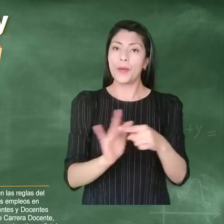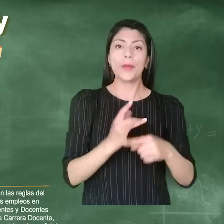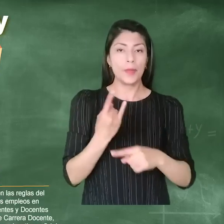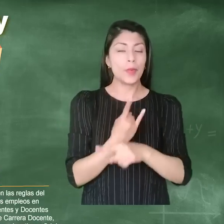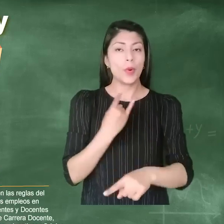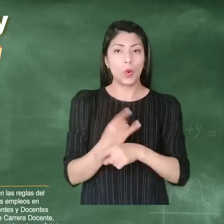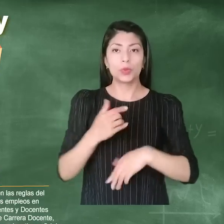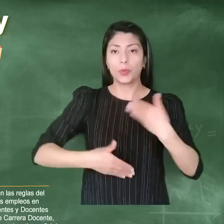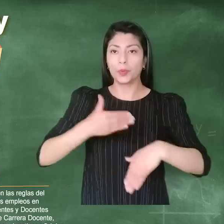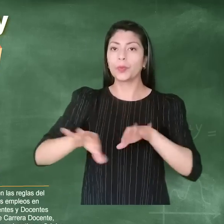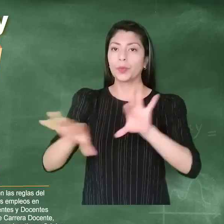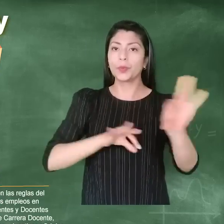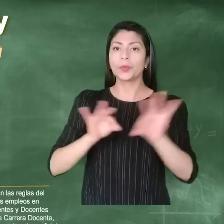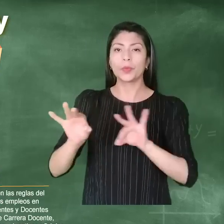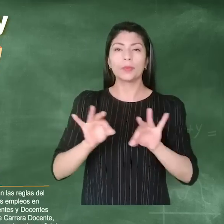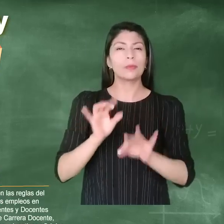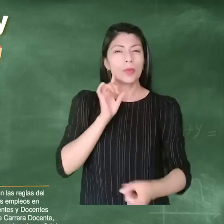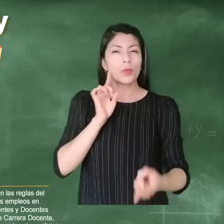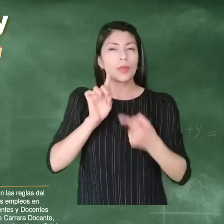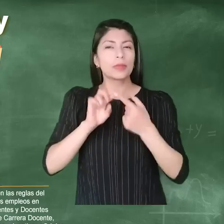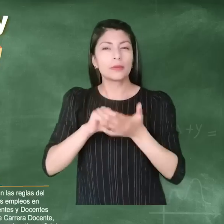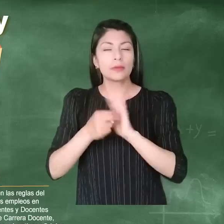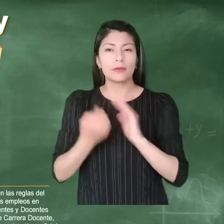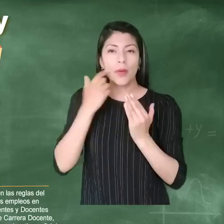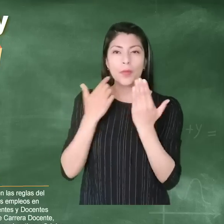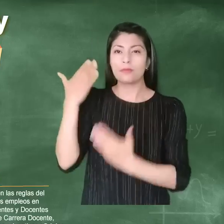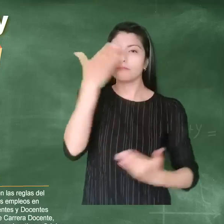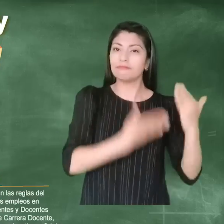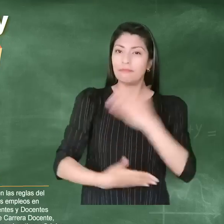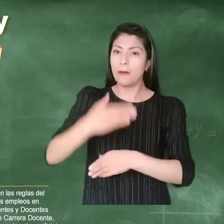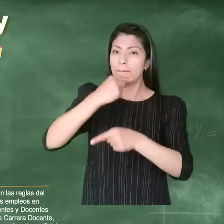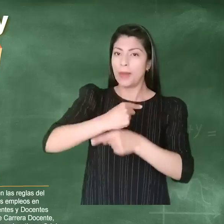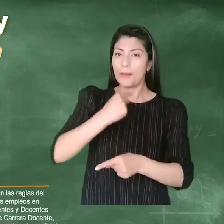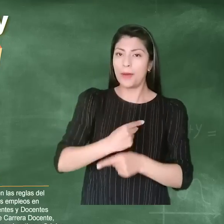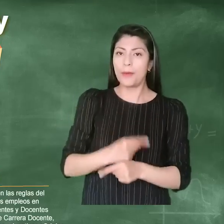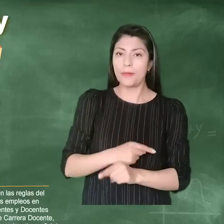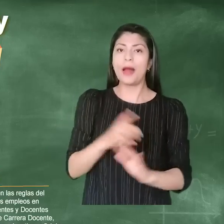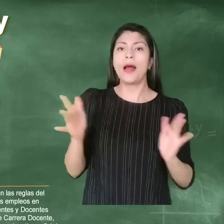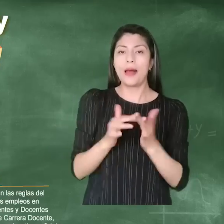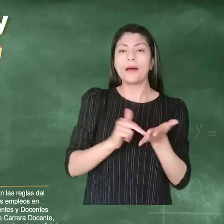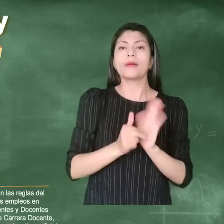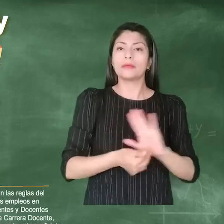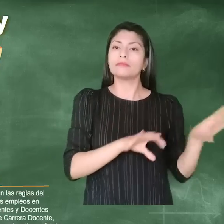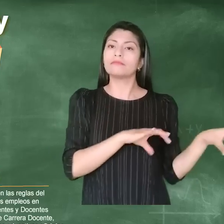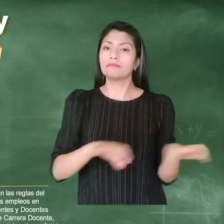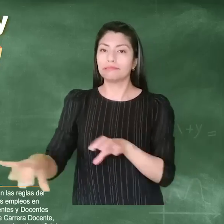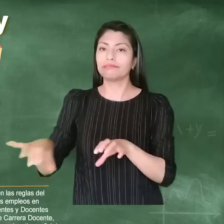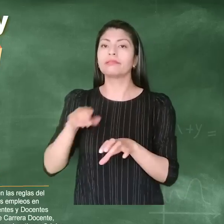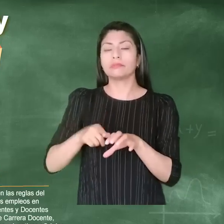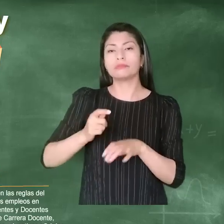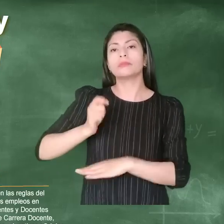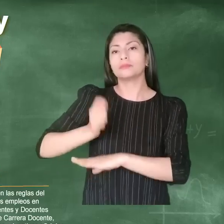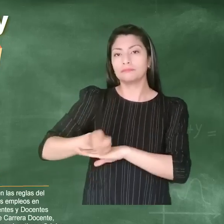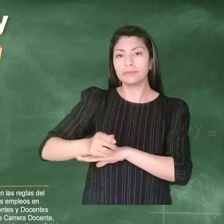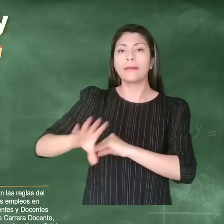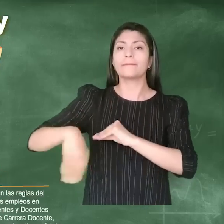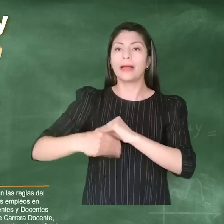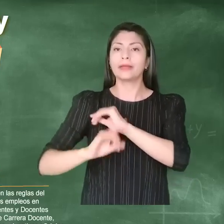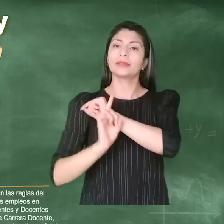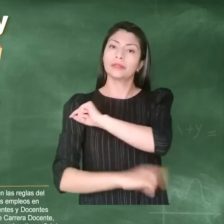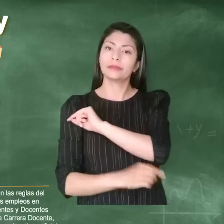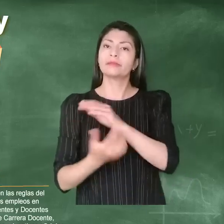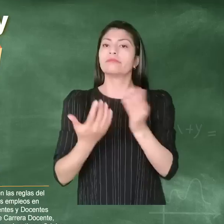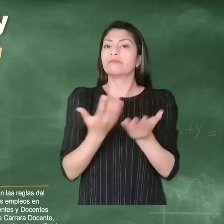cualquier momento del proceso de selección, cuando se compruebe su ocurrencia, sin perjuicio de las acciones